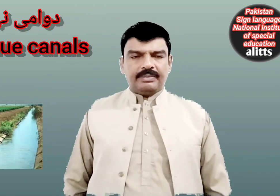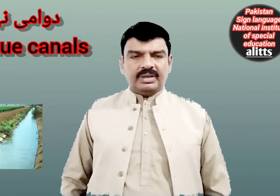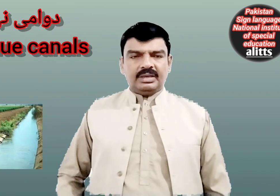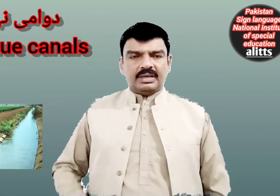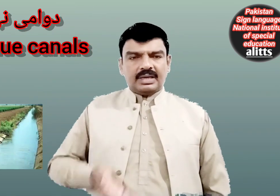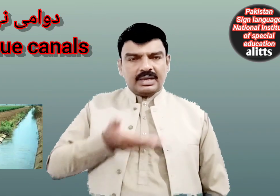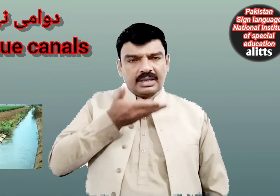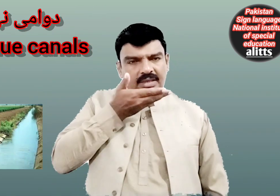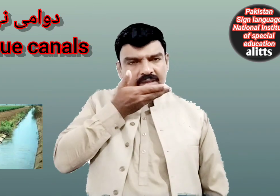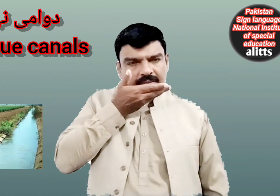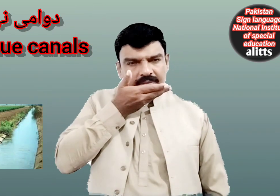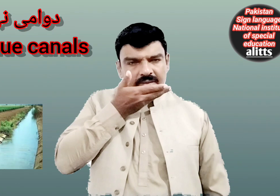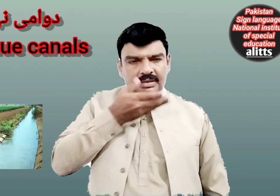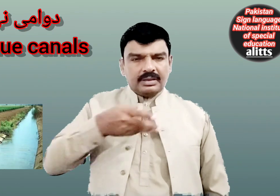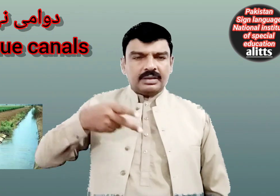दवामी नहरें, पानी।